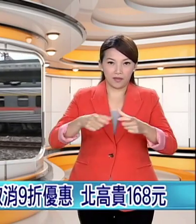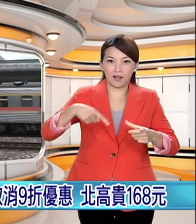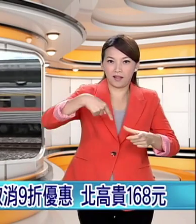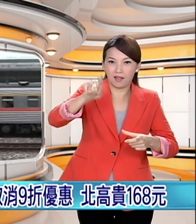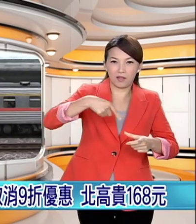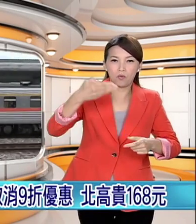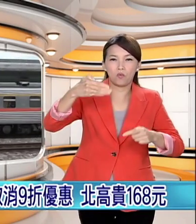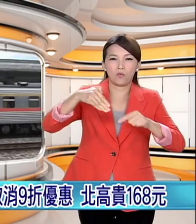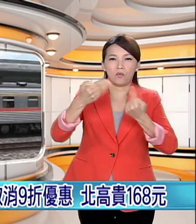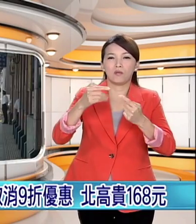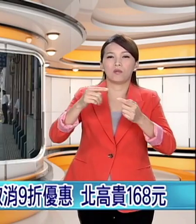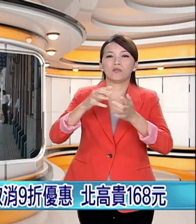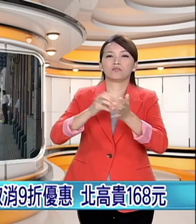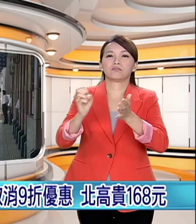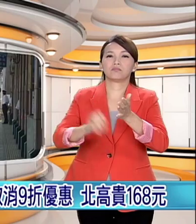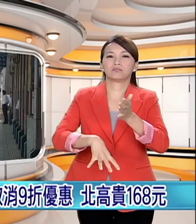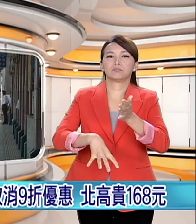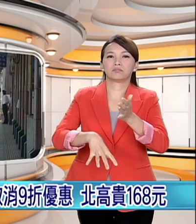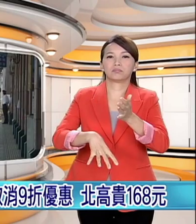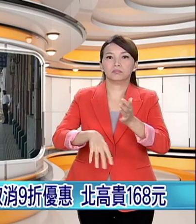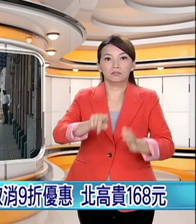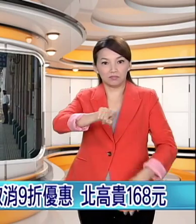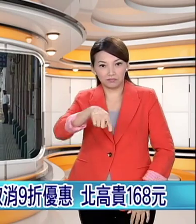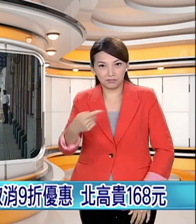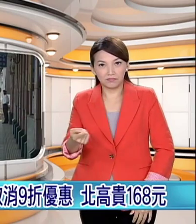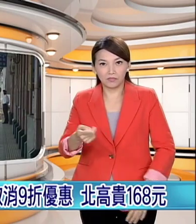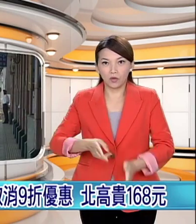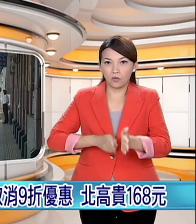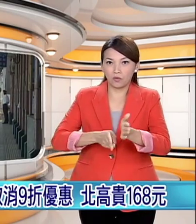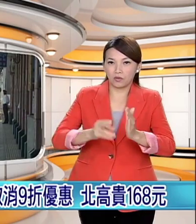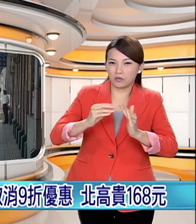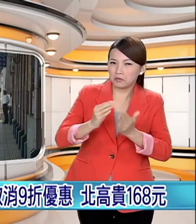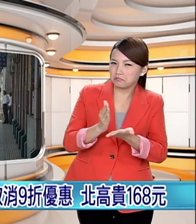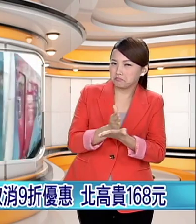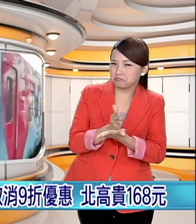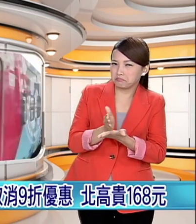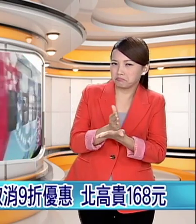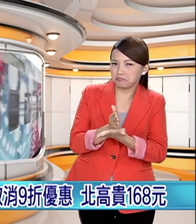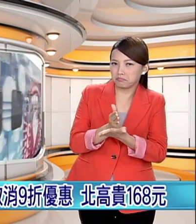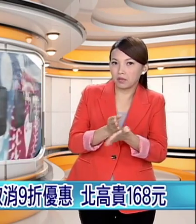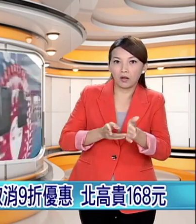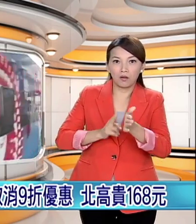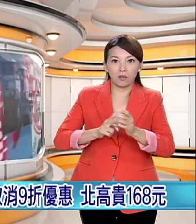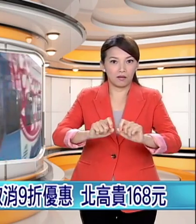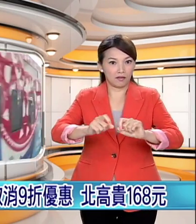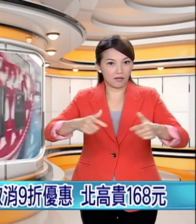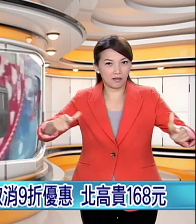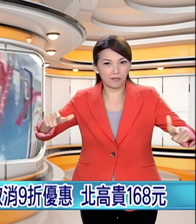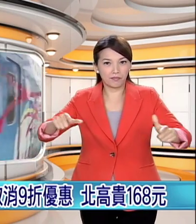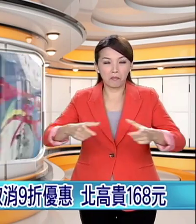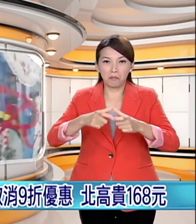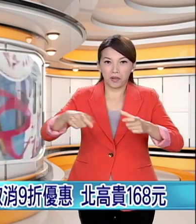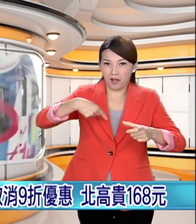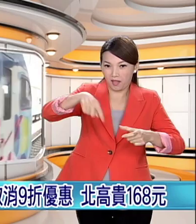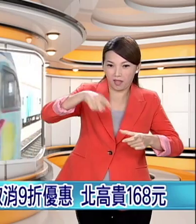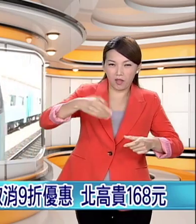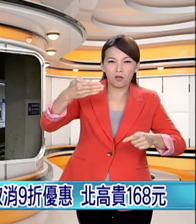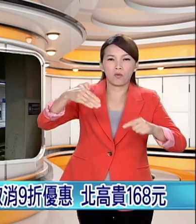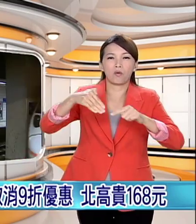铁开始评估所有车种来回9折优惠全部都要取消。以自强号